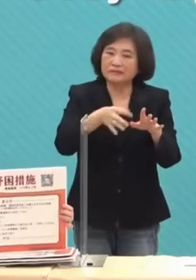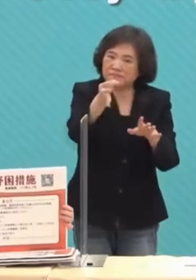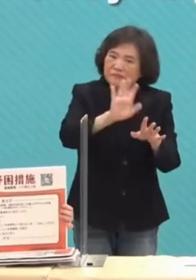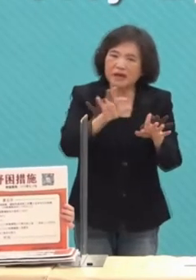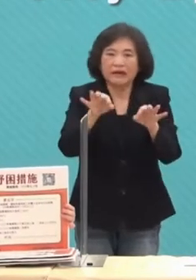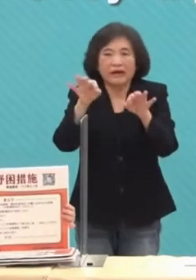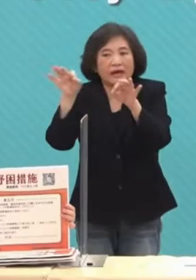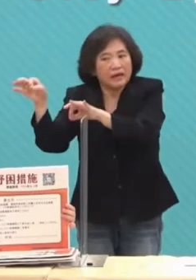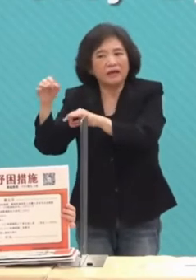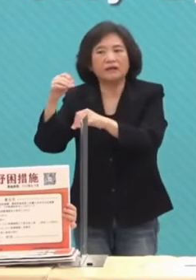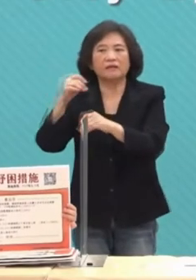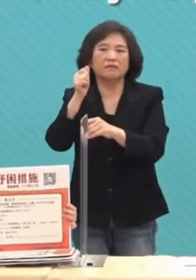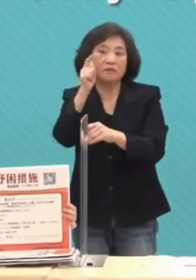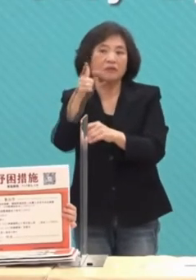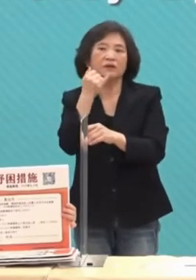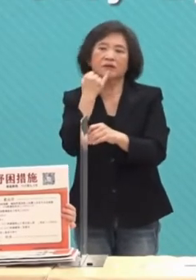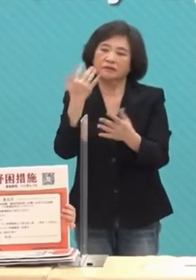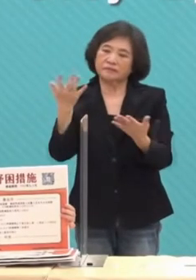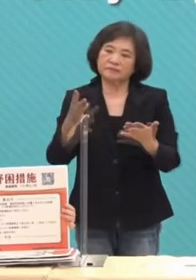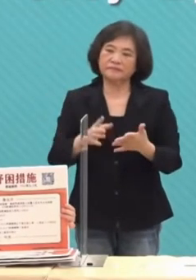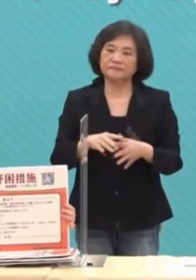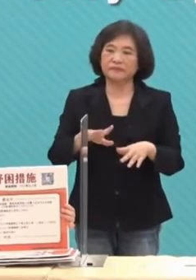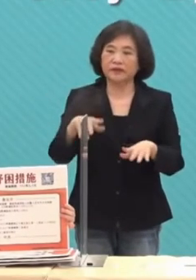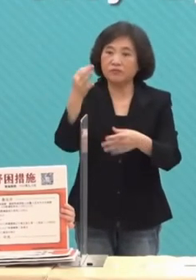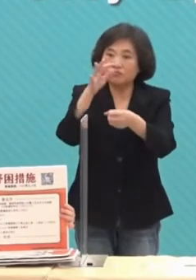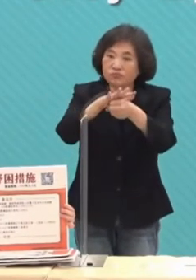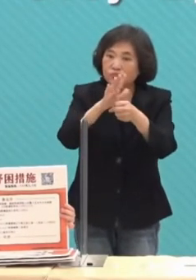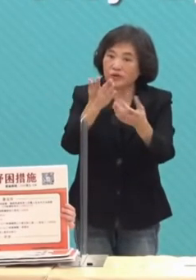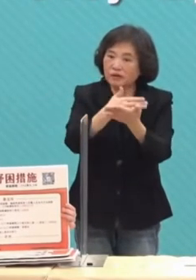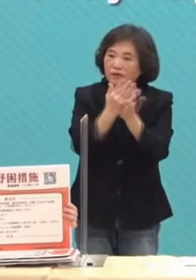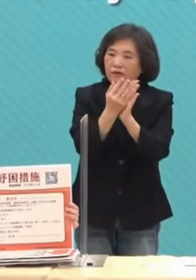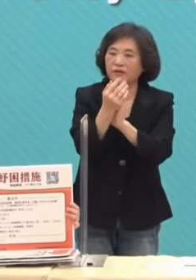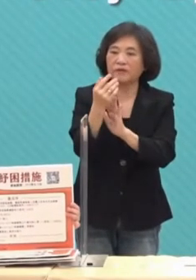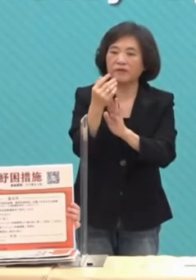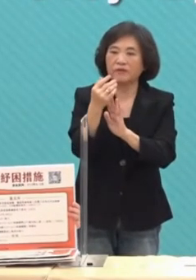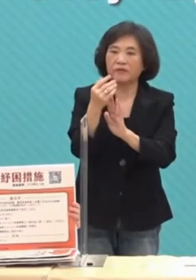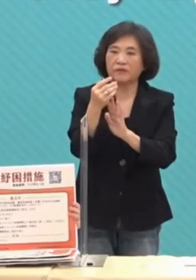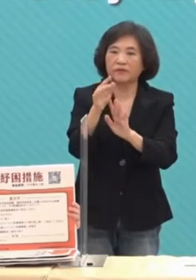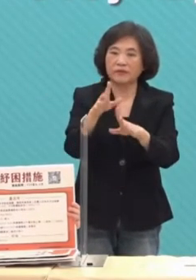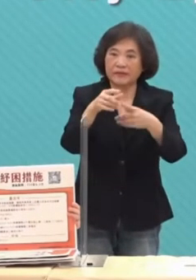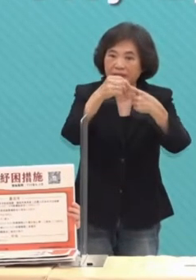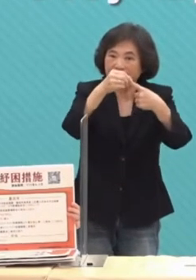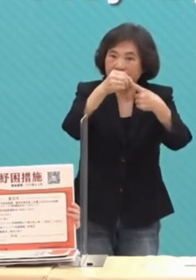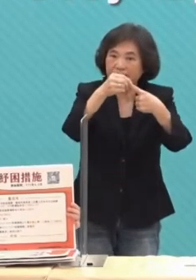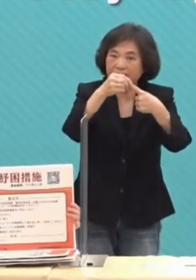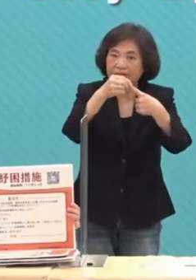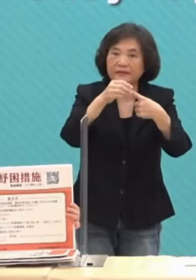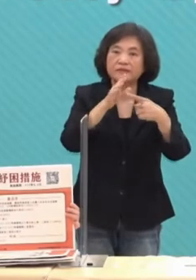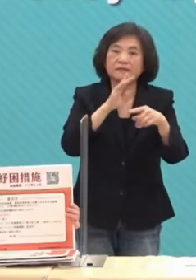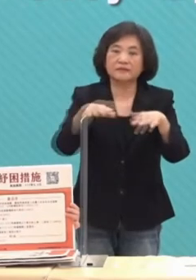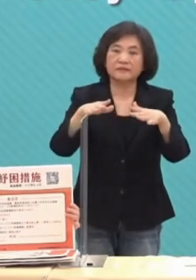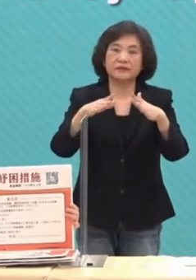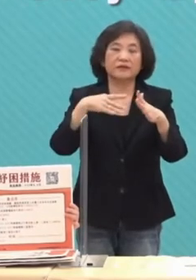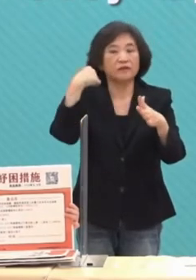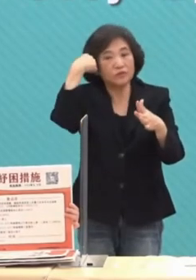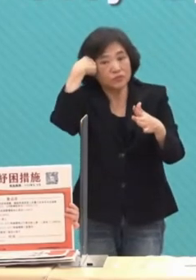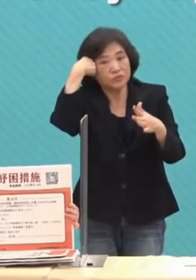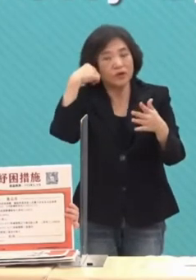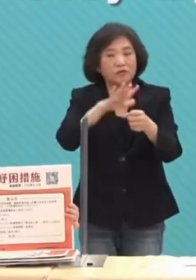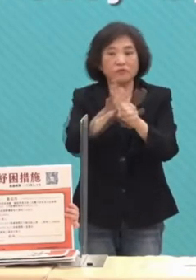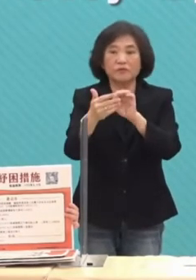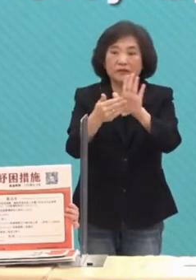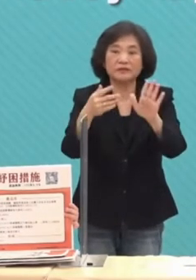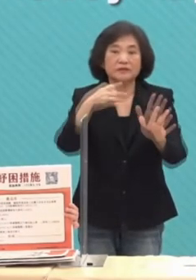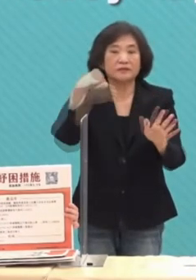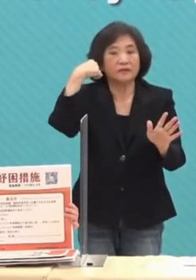分，我们这边提出了几项，那包含第一大项是针对就是防疫需要住宿的，那住宿